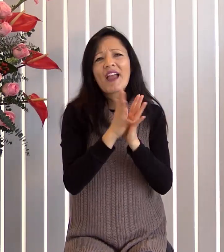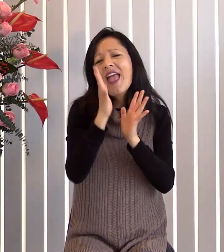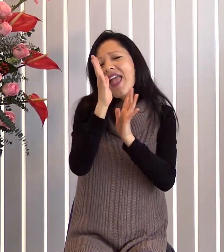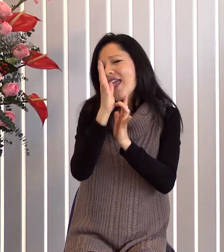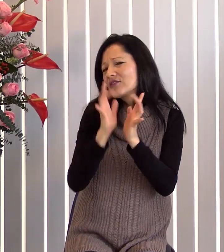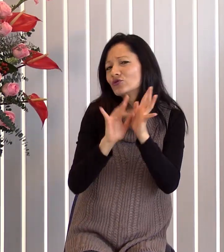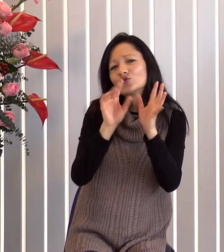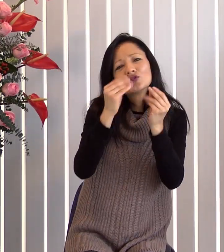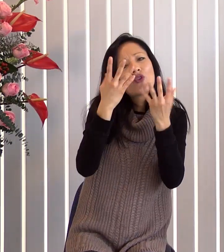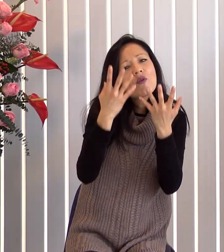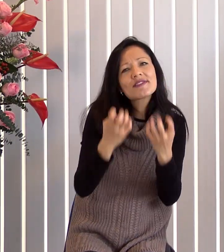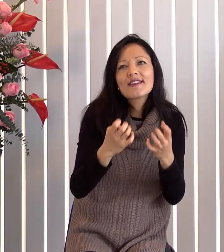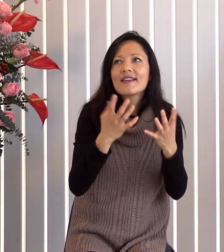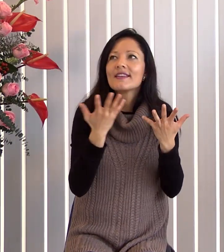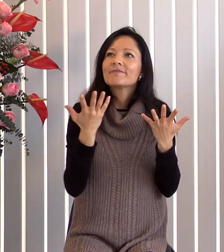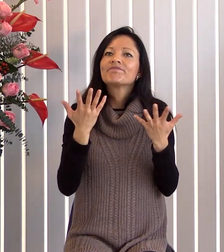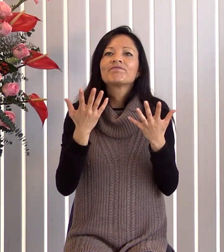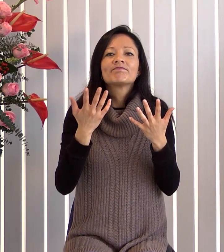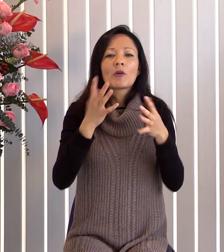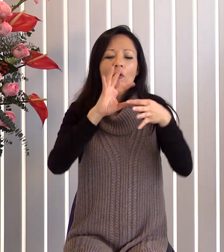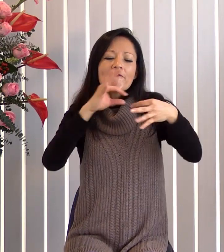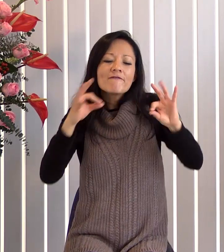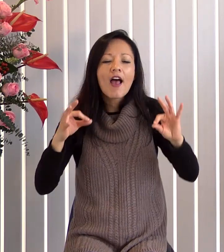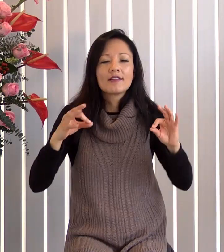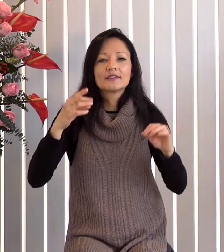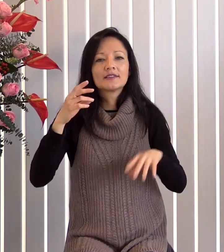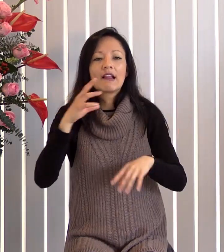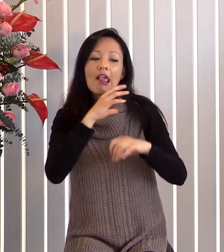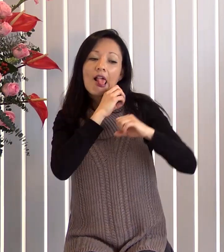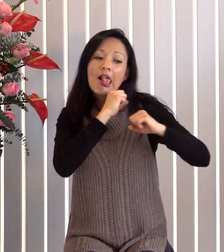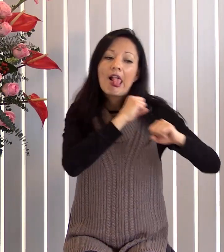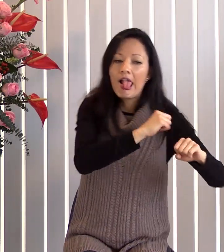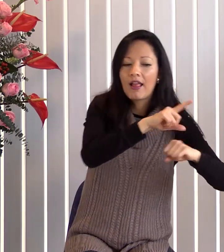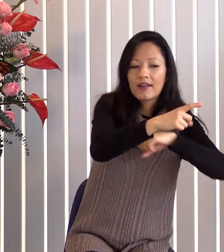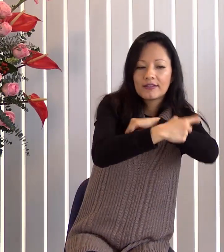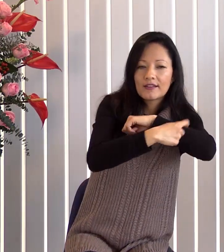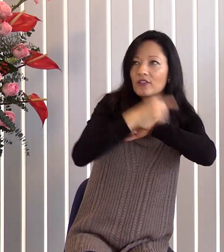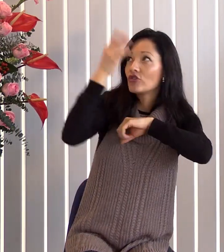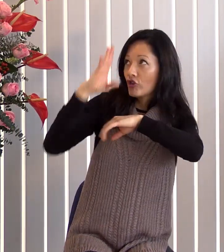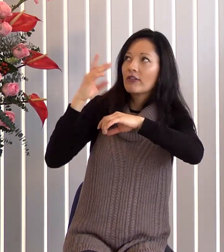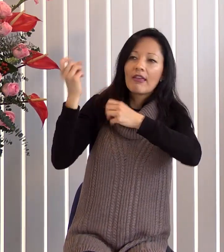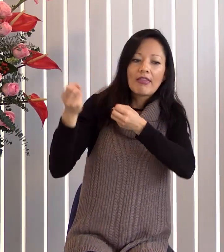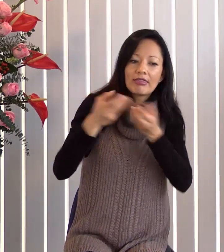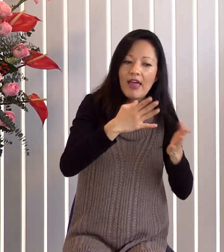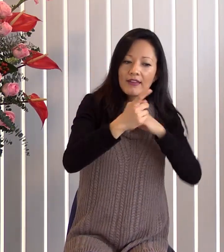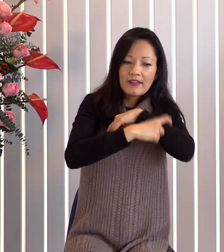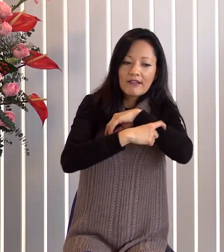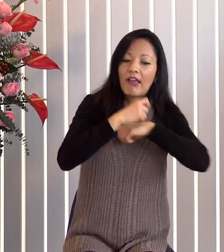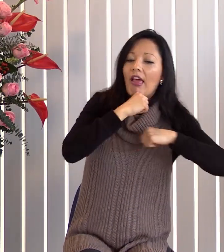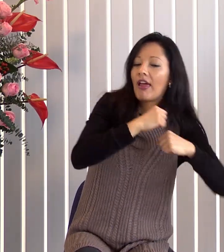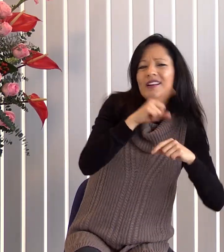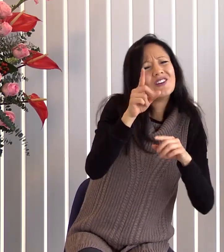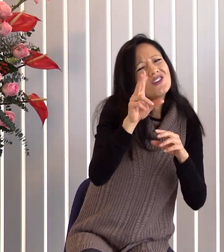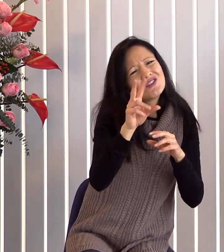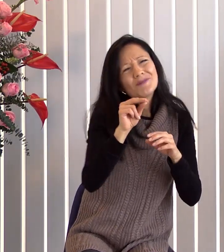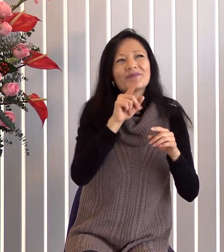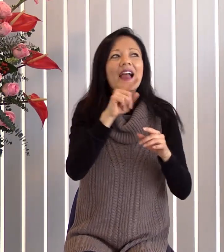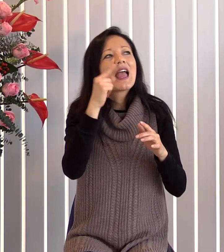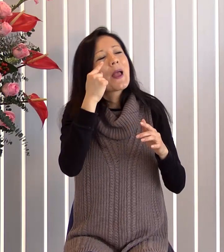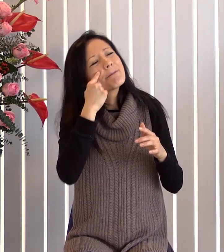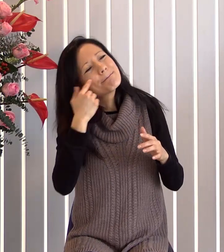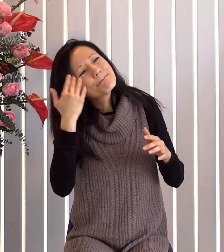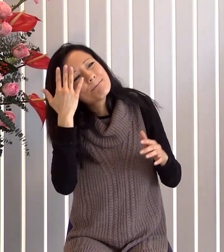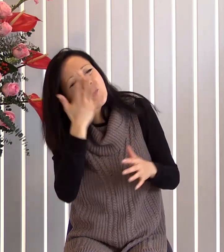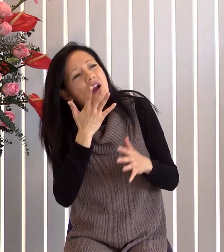en tentación, sino que realmente la palabra significa es prueba, porque prueba es diferente